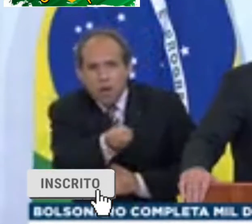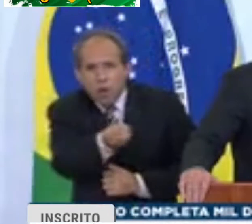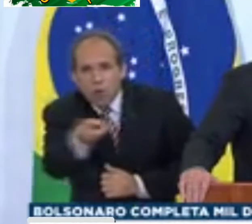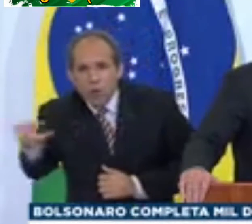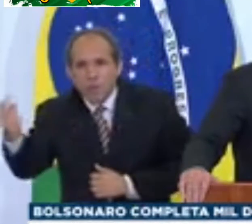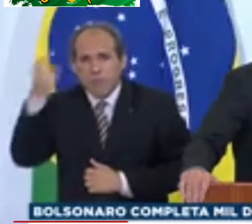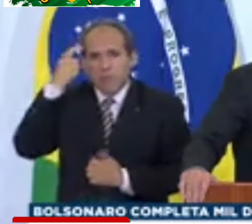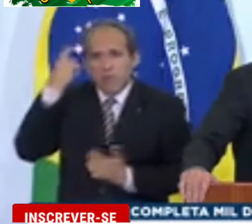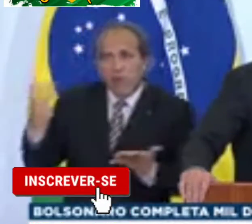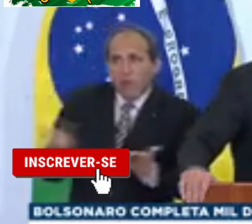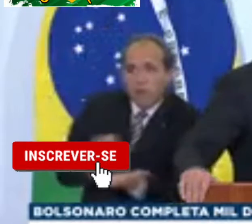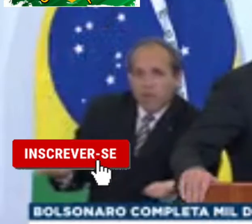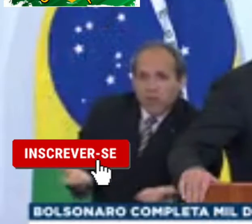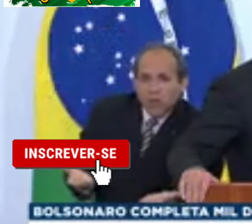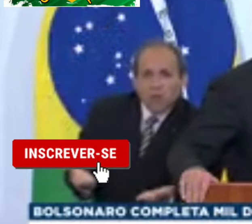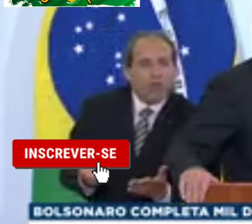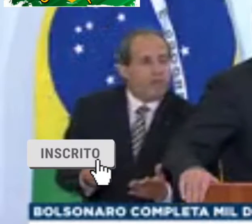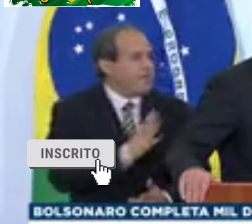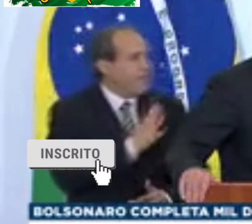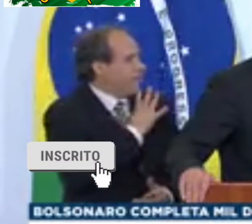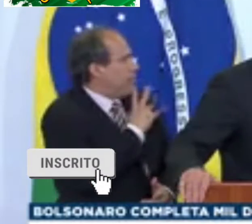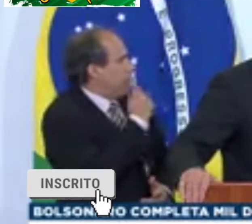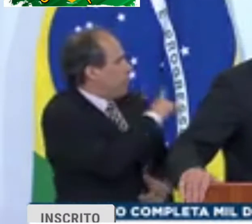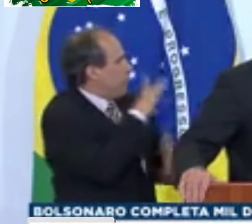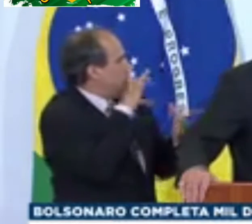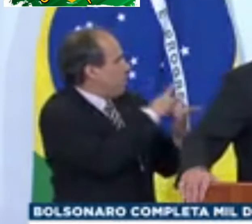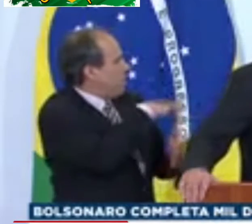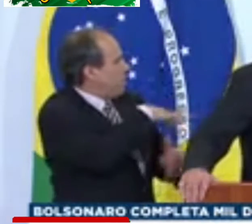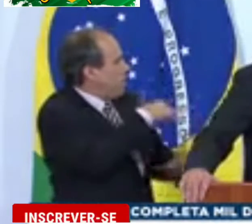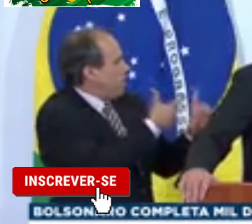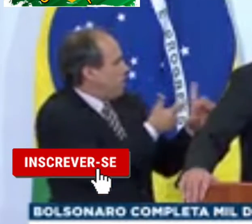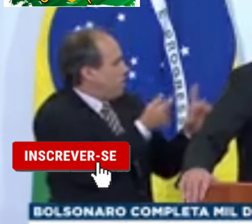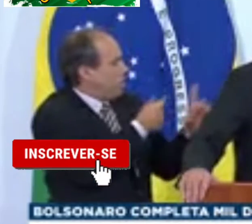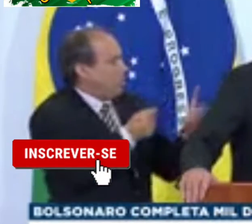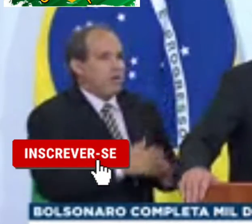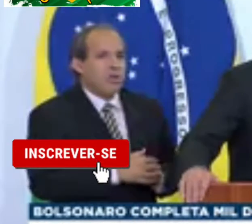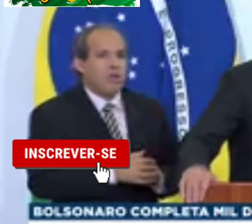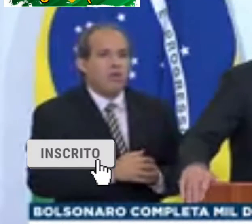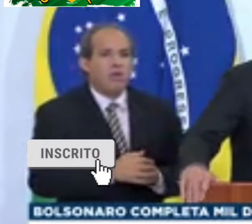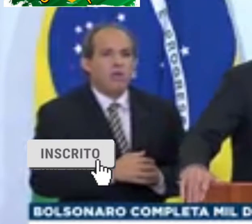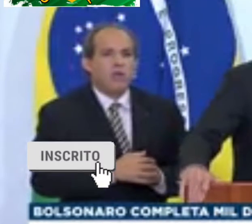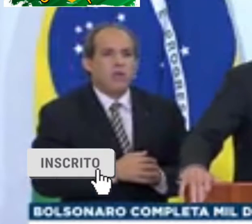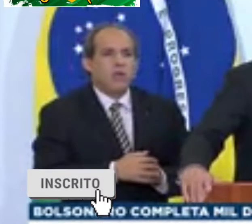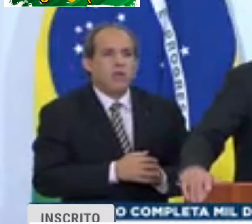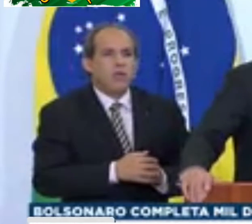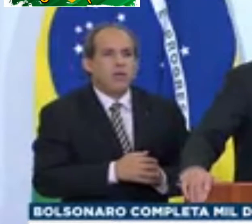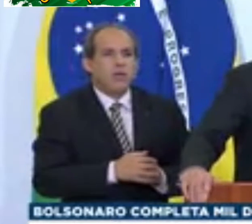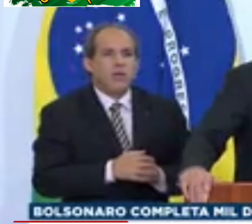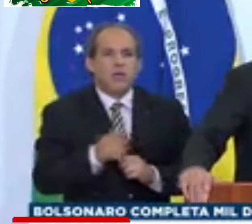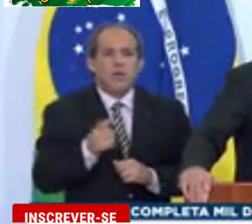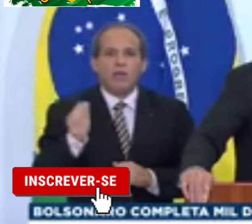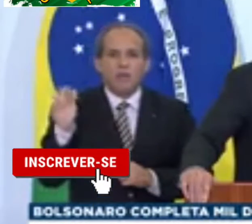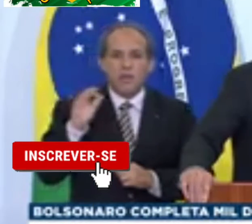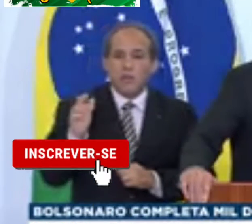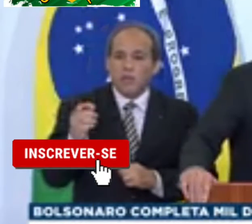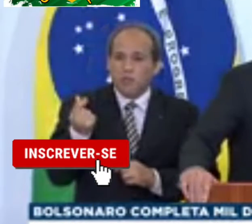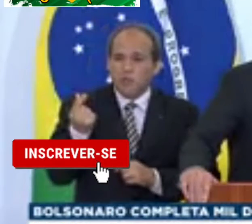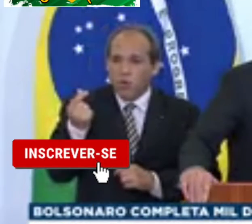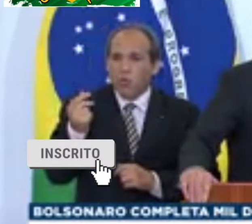acontece hoje, no tocante à economia, inflação, preço de combustíveis, de